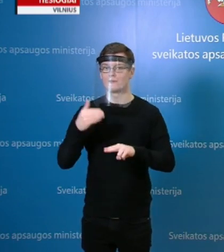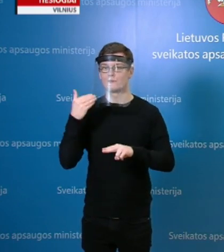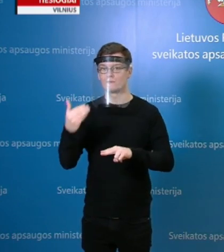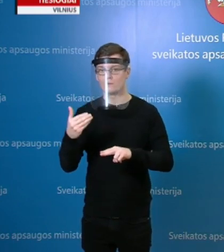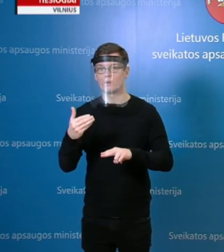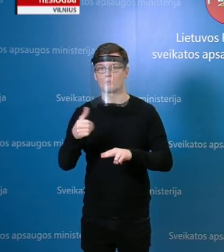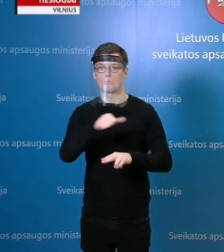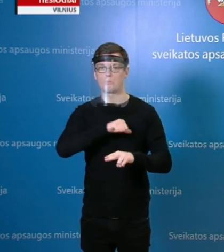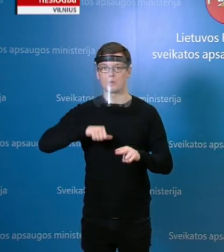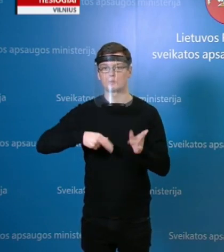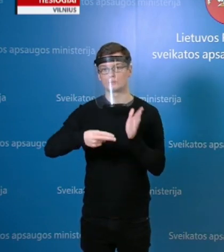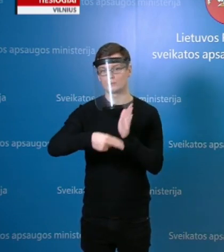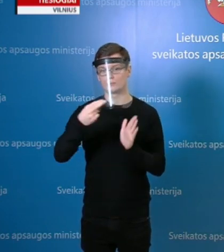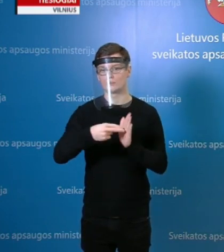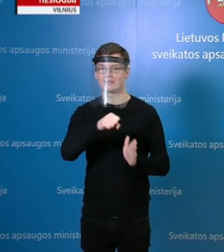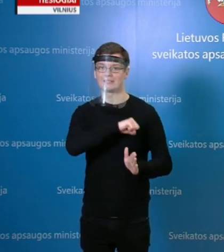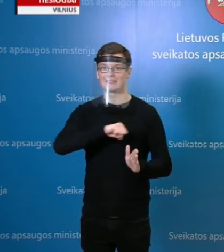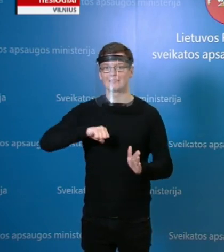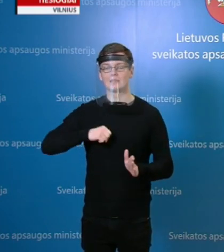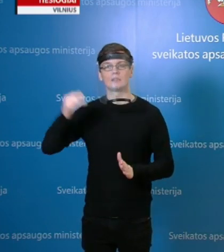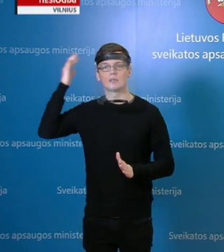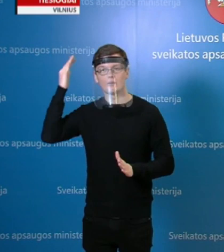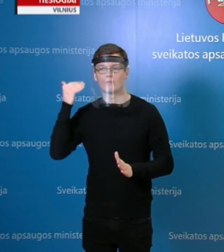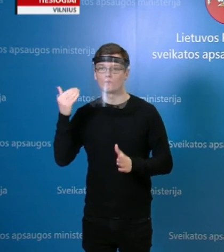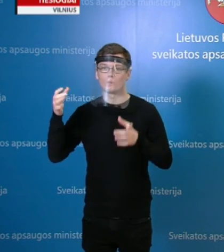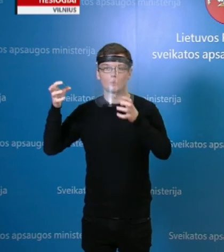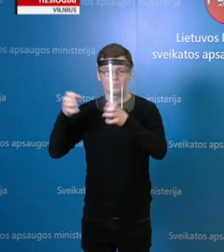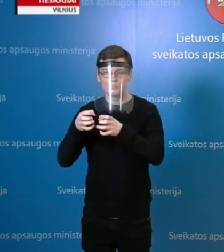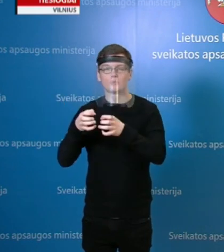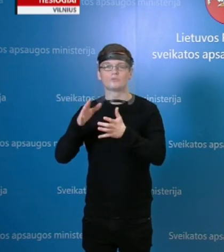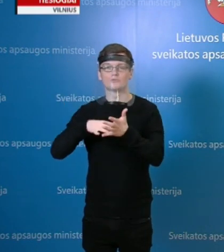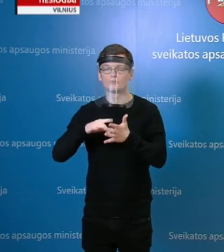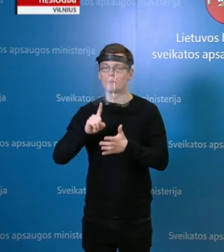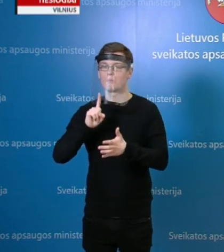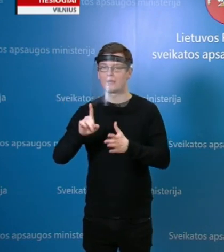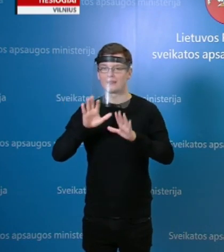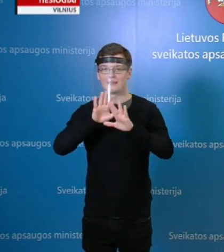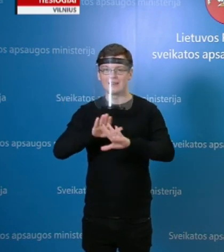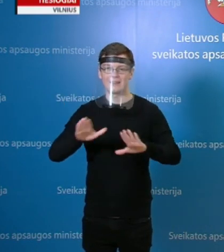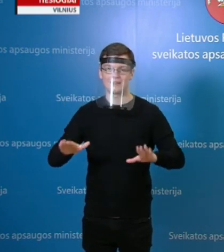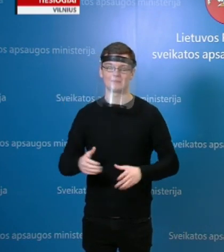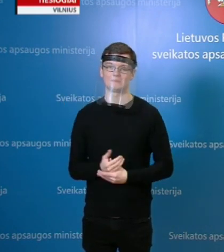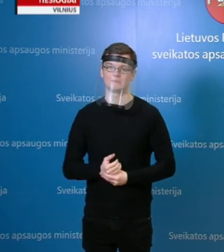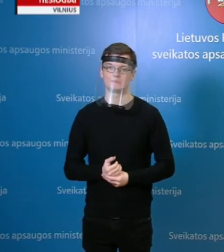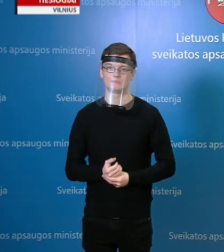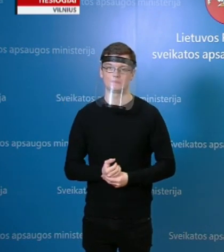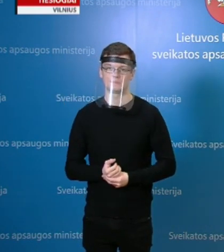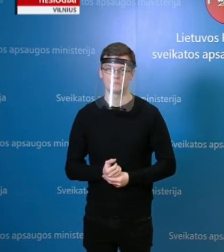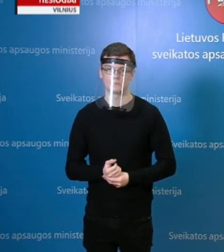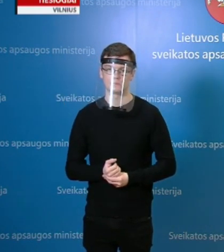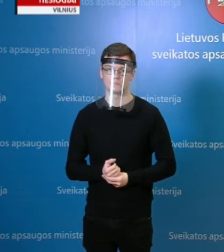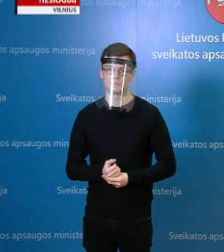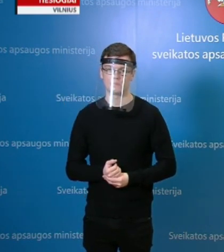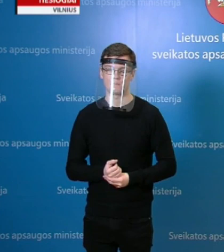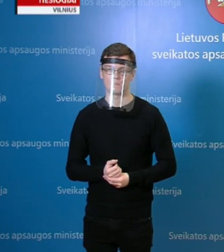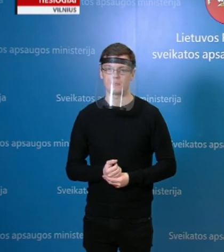tas mažėjimas nors ir tęsis, bet bus šiek tiek lėtesnis ir yra prognozuojama,